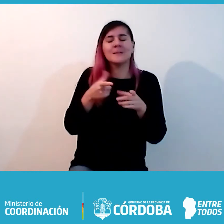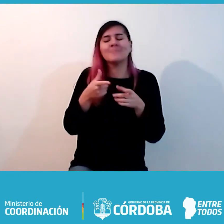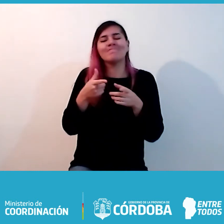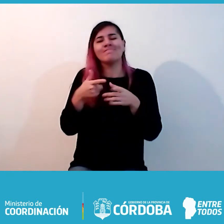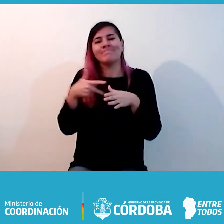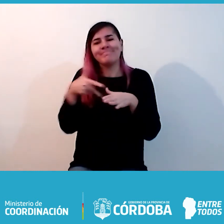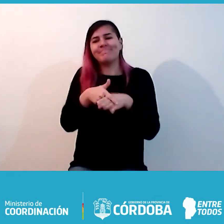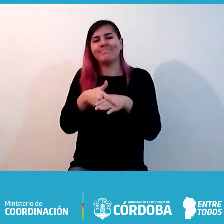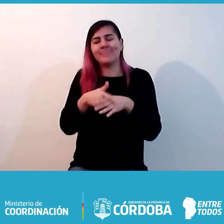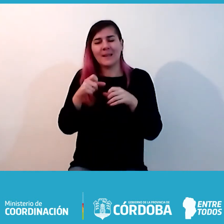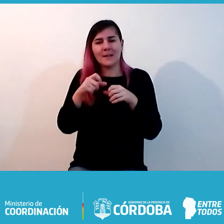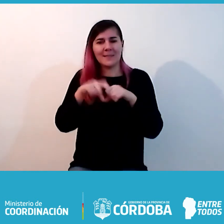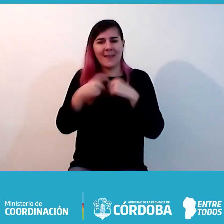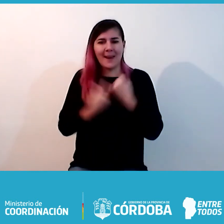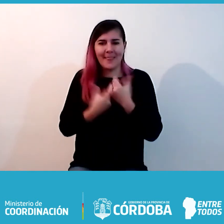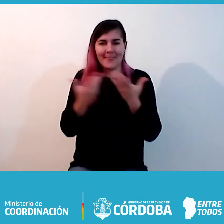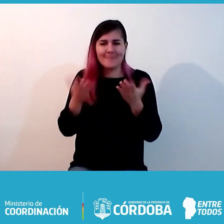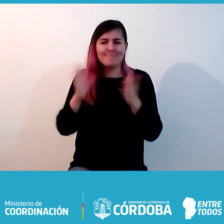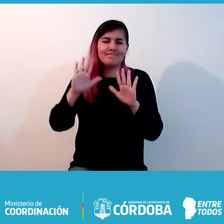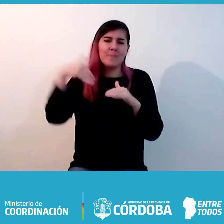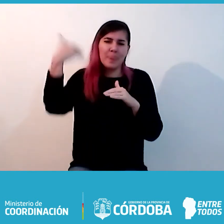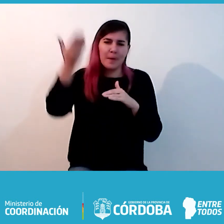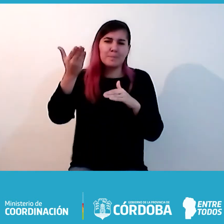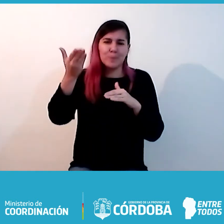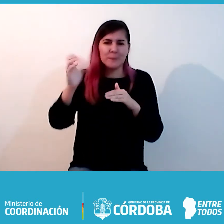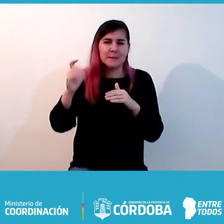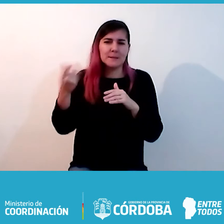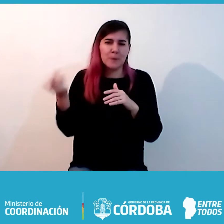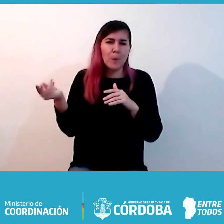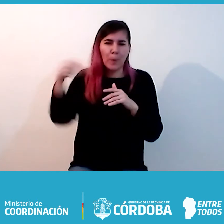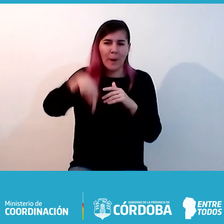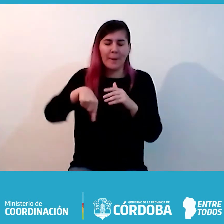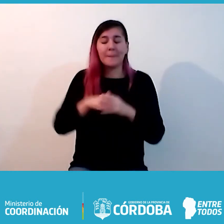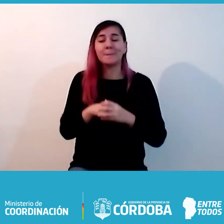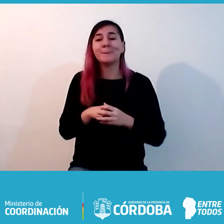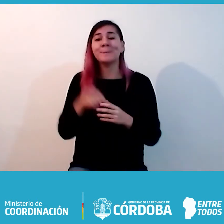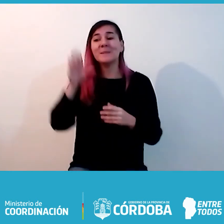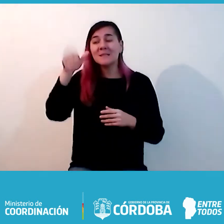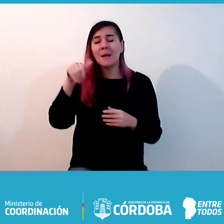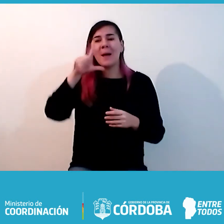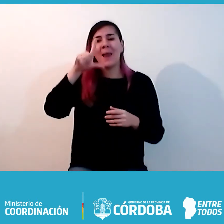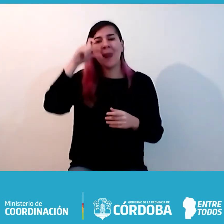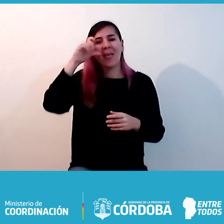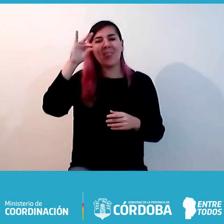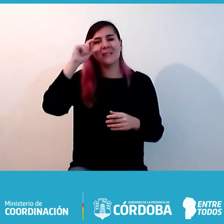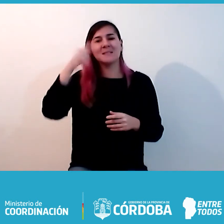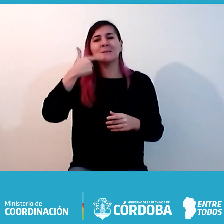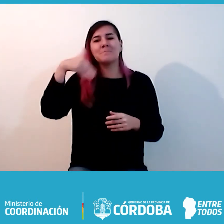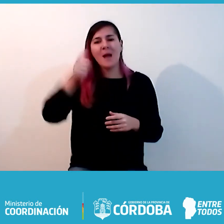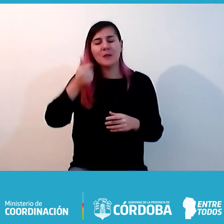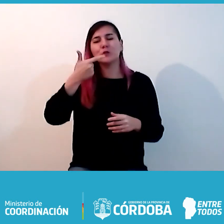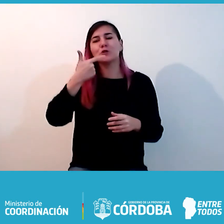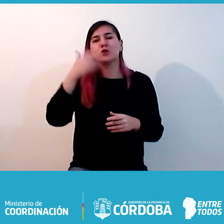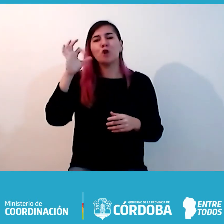le brindará nuevamente la posibilidad de retomar en forma posterior. Seguidamente se llama al señor Ledesma Sonia, a la